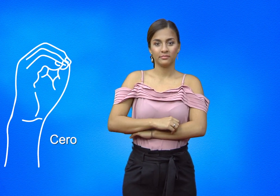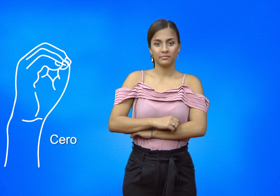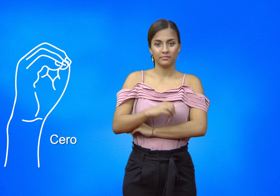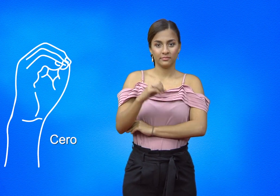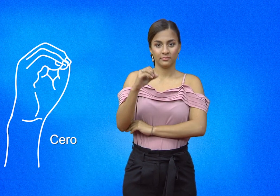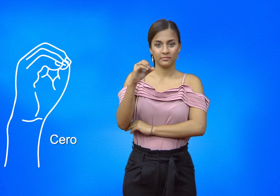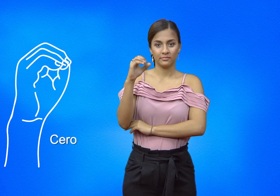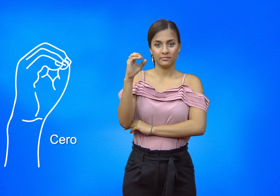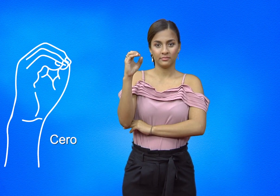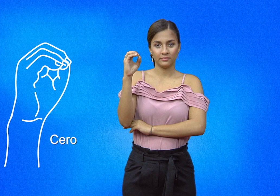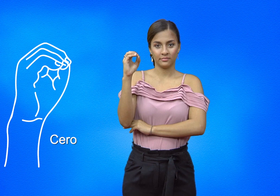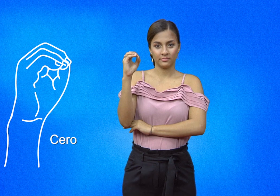0